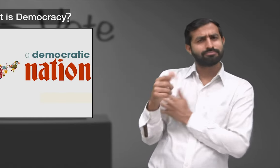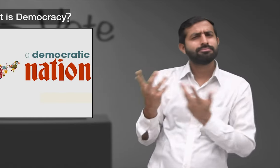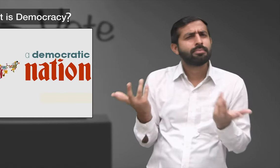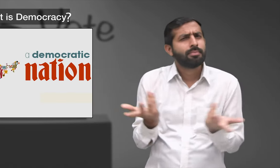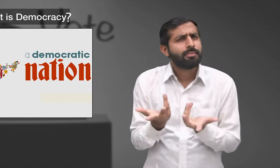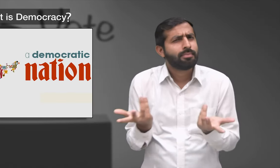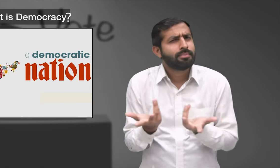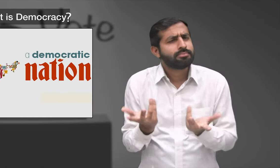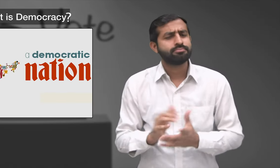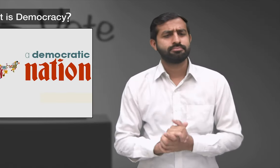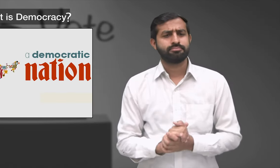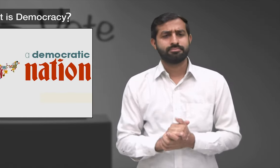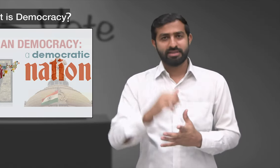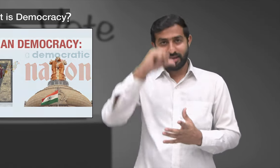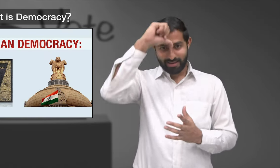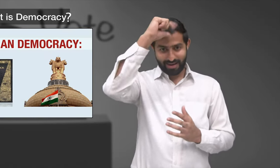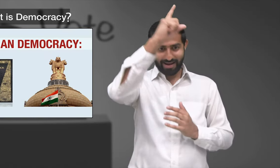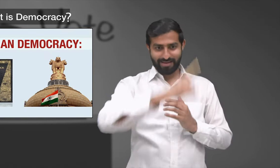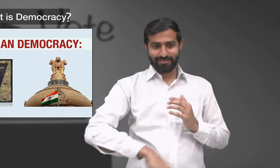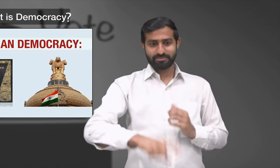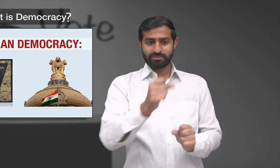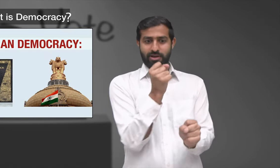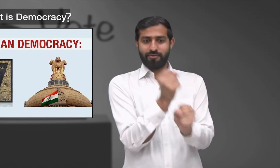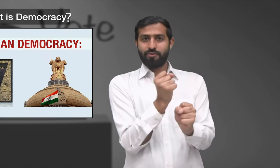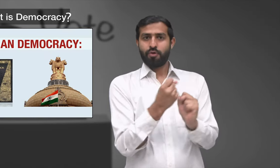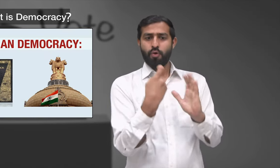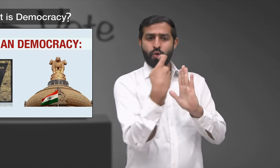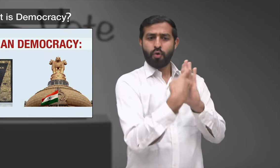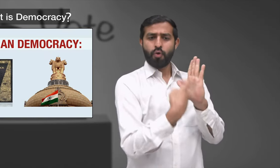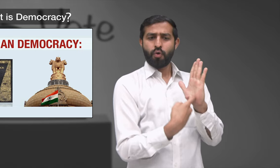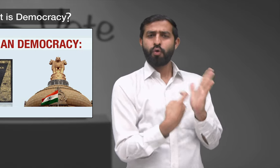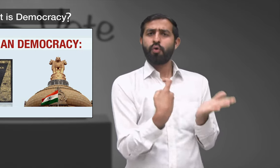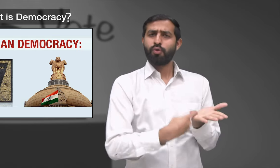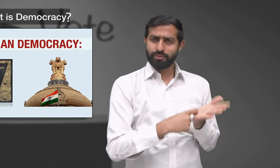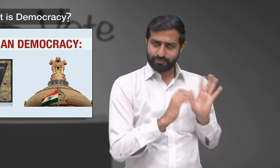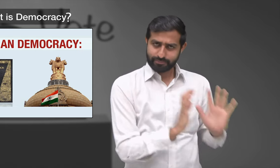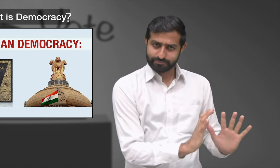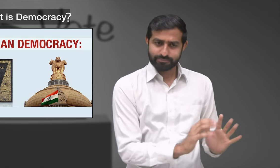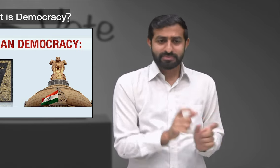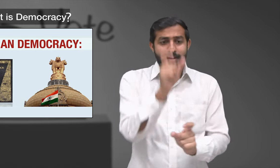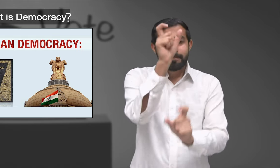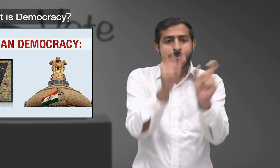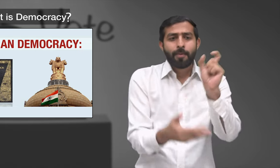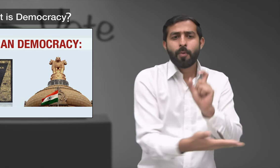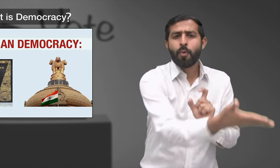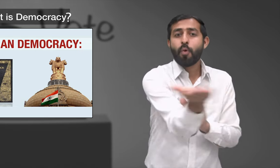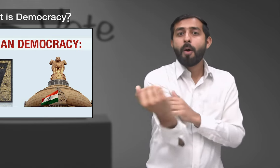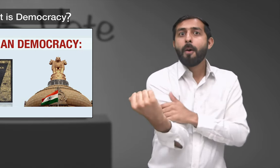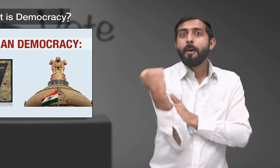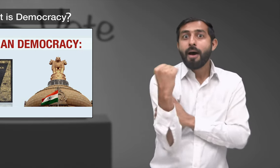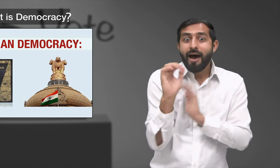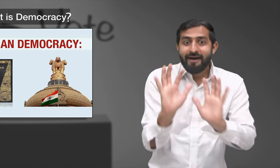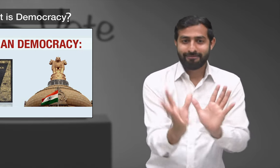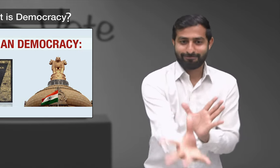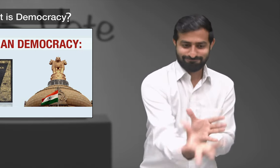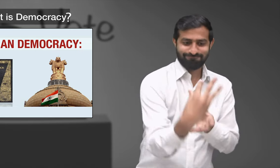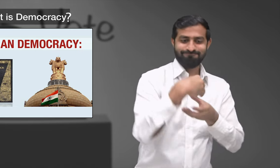लोकतंत्र क्या है भारत सरकार लोकतंत्र की सरकार